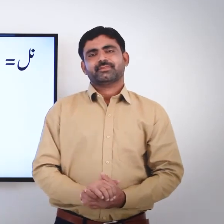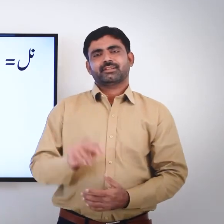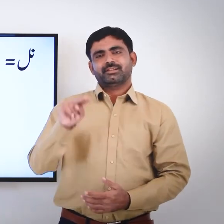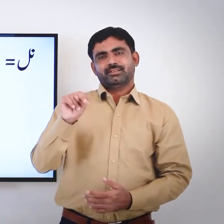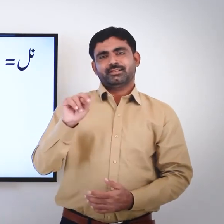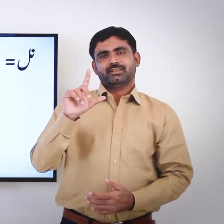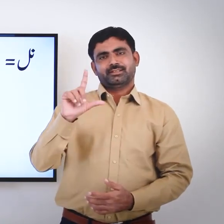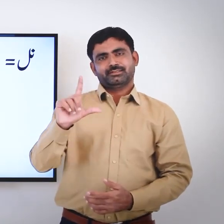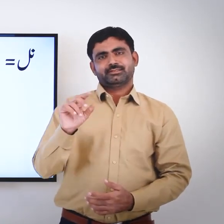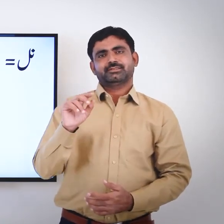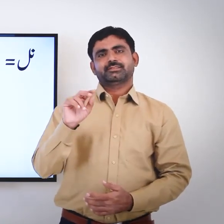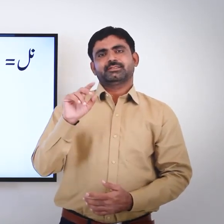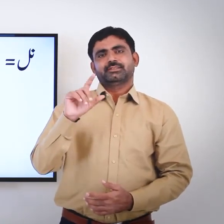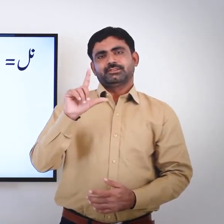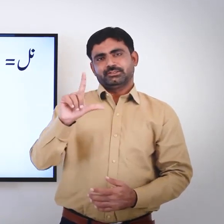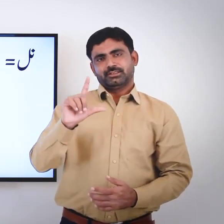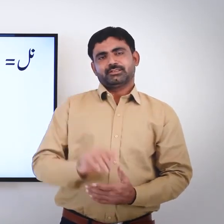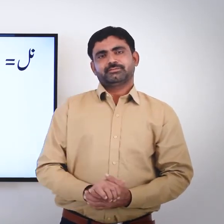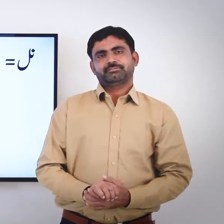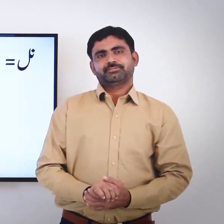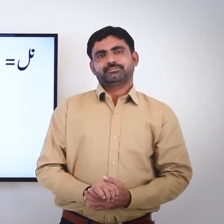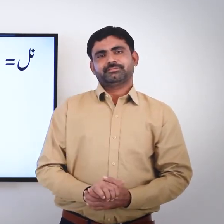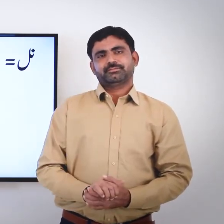یہ دیکھیں، نل برابر ہے نون جمع لام۔